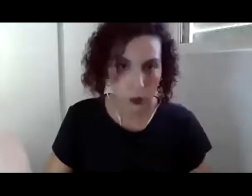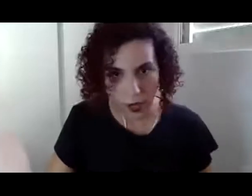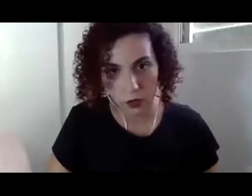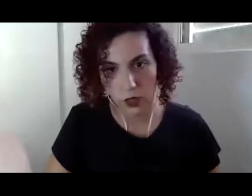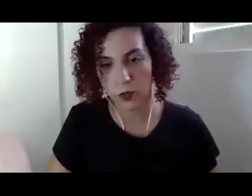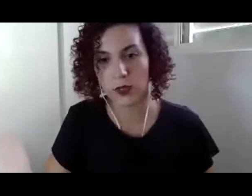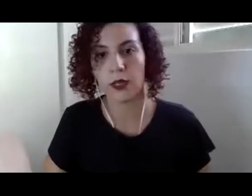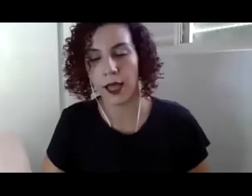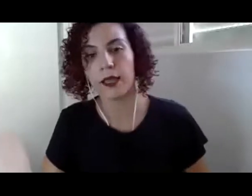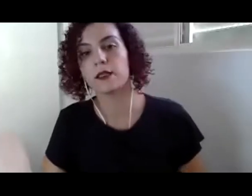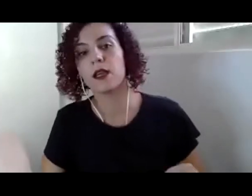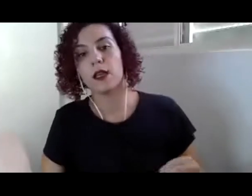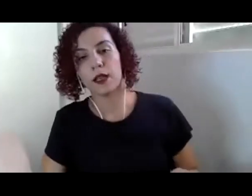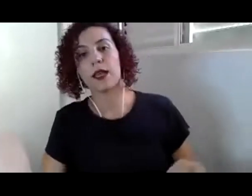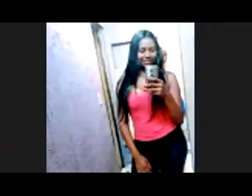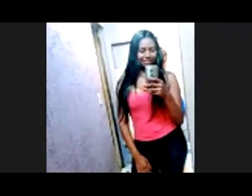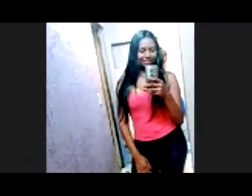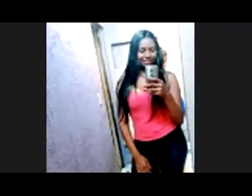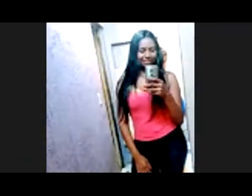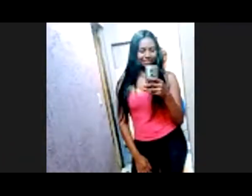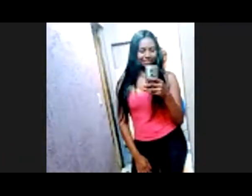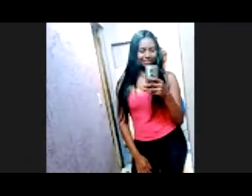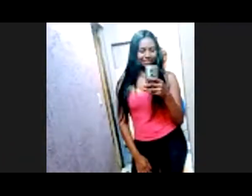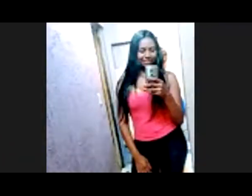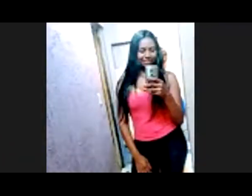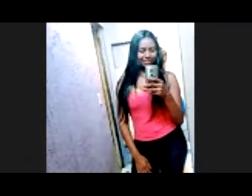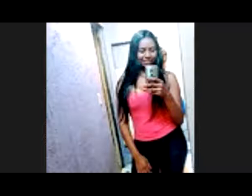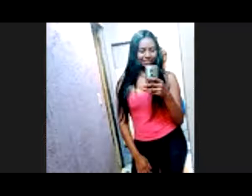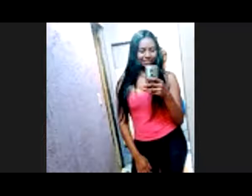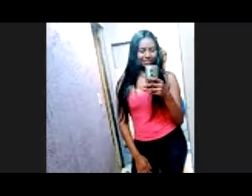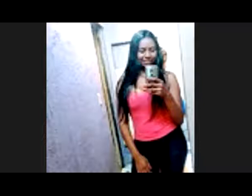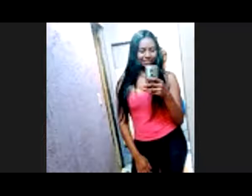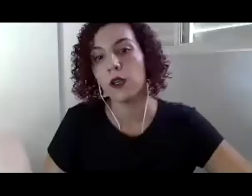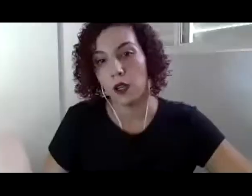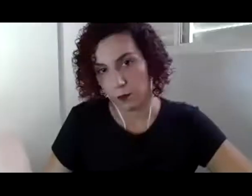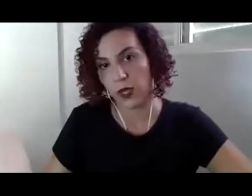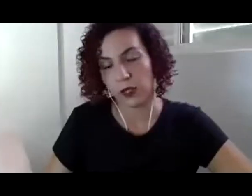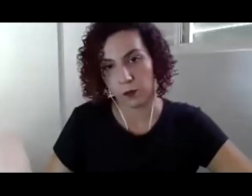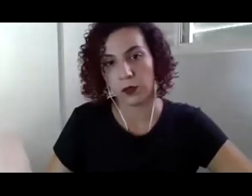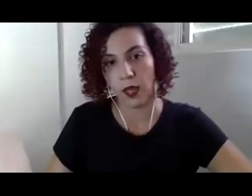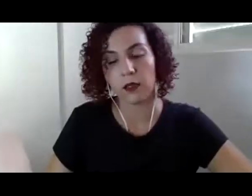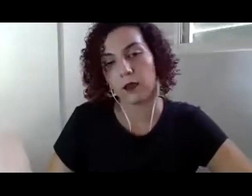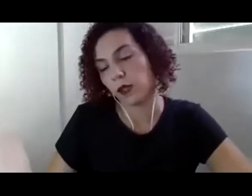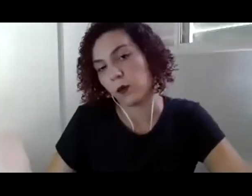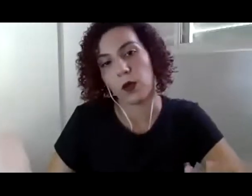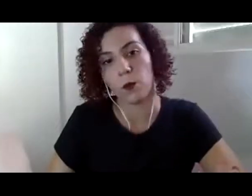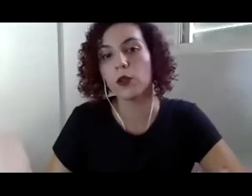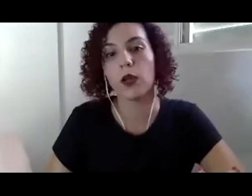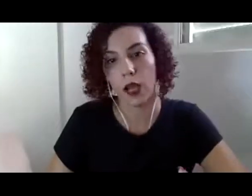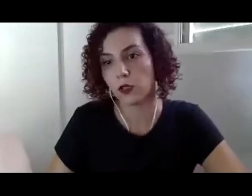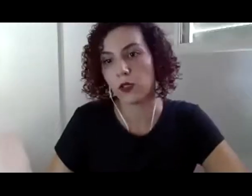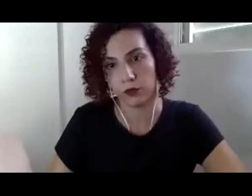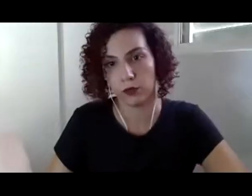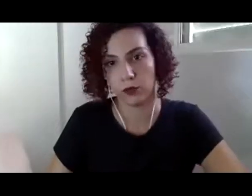é usuário de língua de sinais, né? Assim, um defensor da causa mesmo, tá? Então, isso é